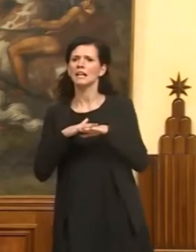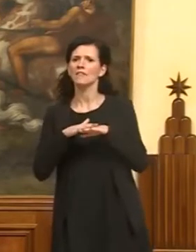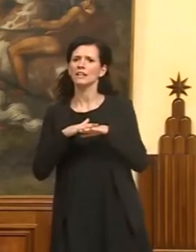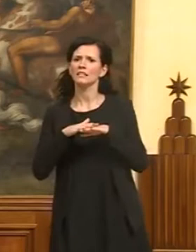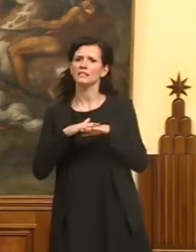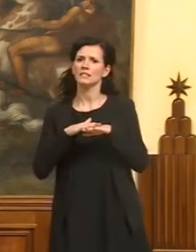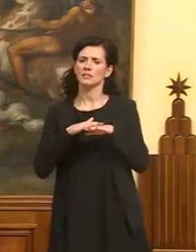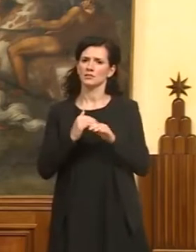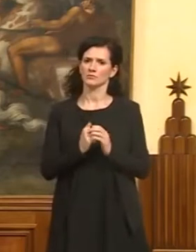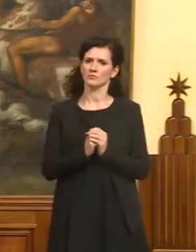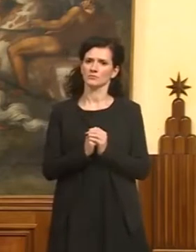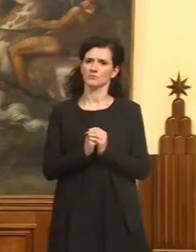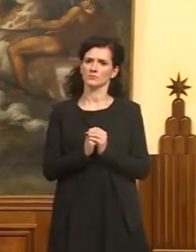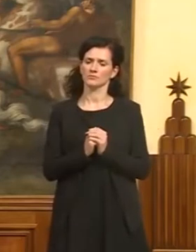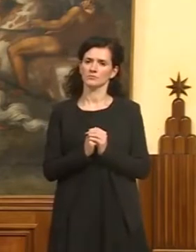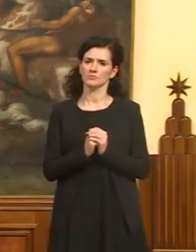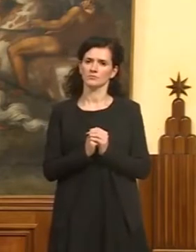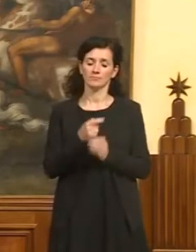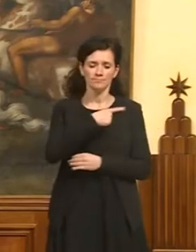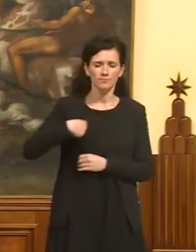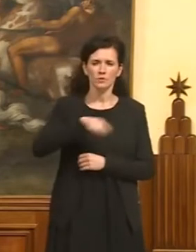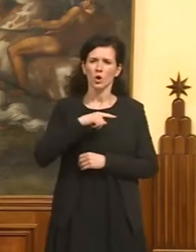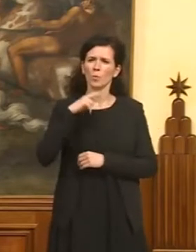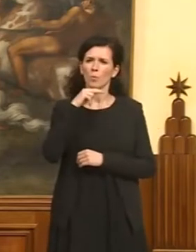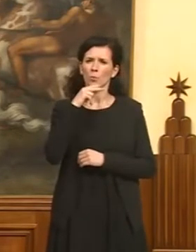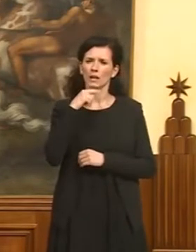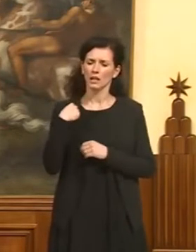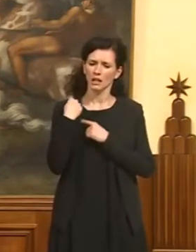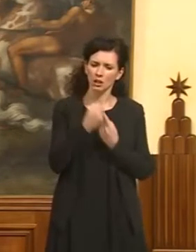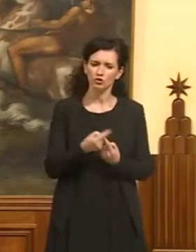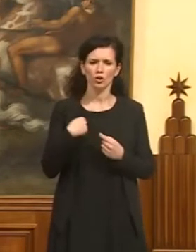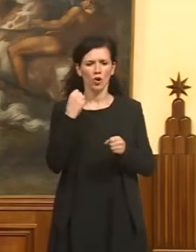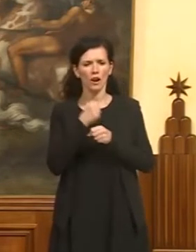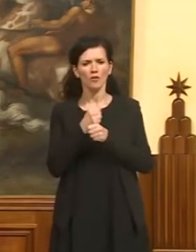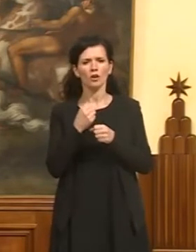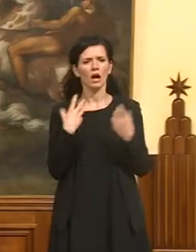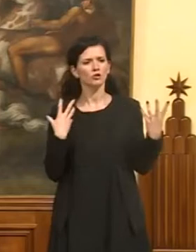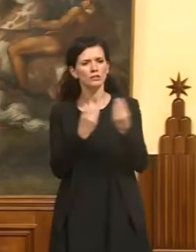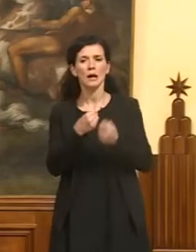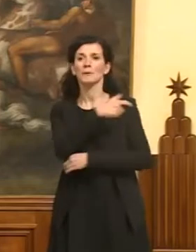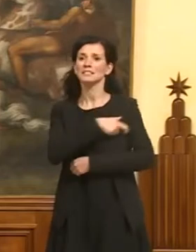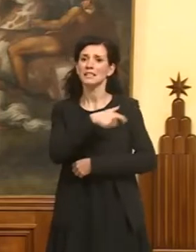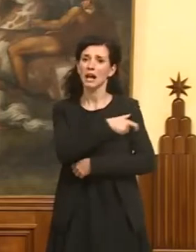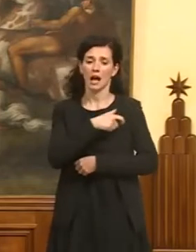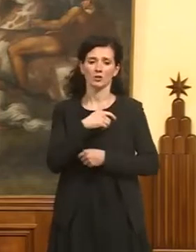essenziali. Abbiamo lavorato tutto il pomeriggio con i sindacati, con